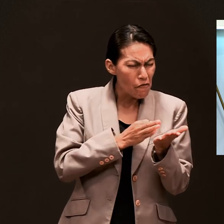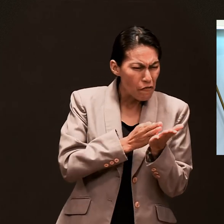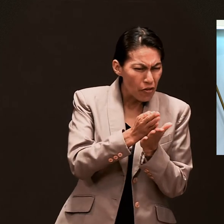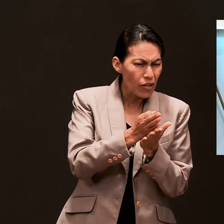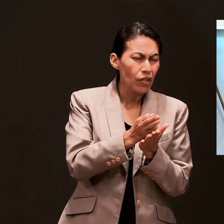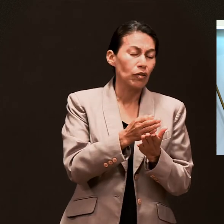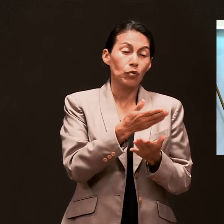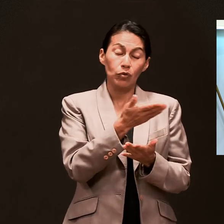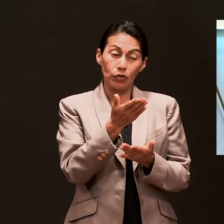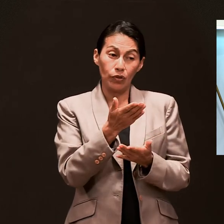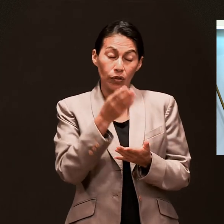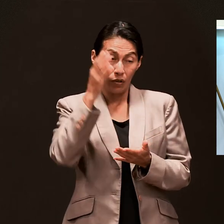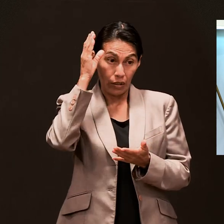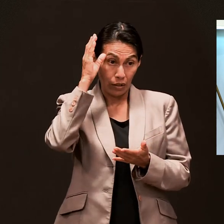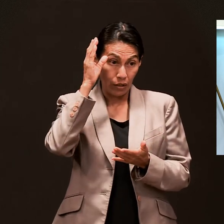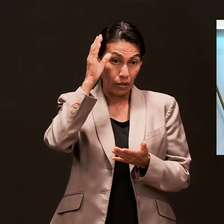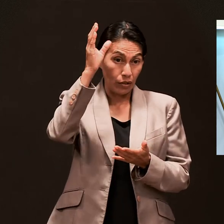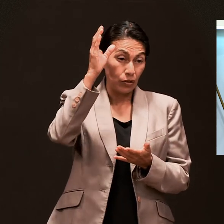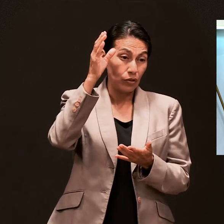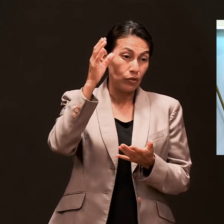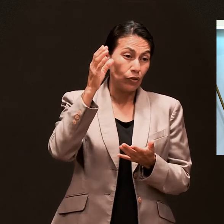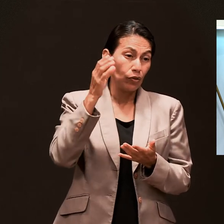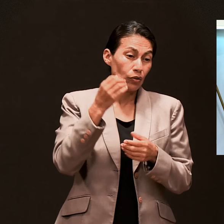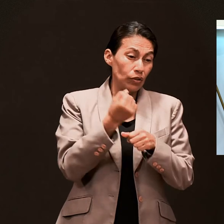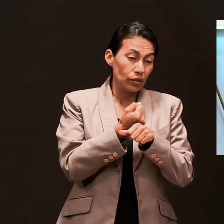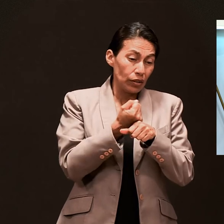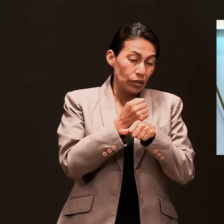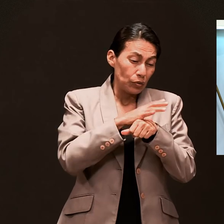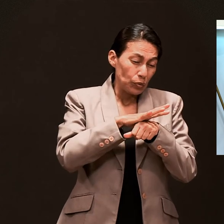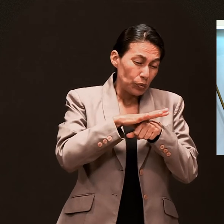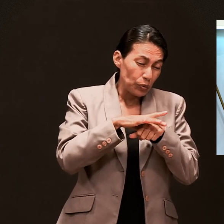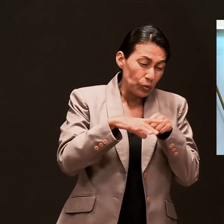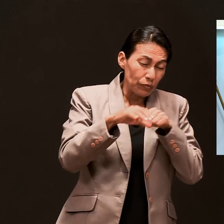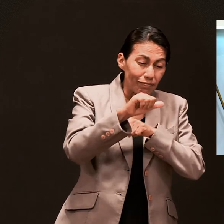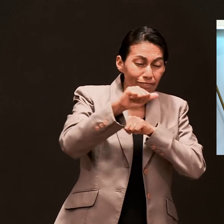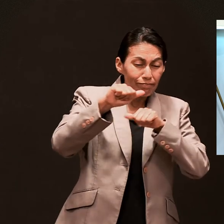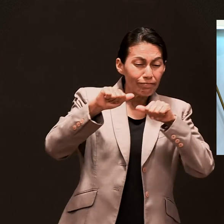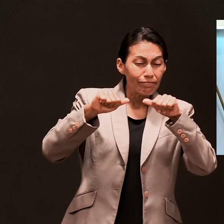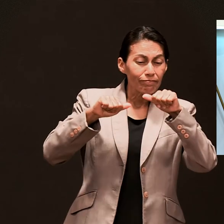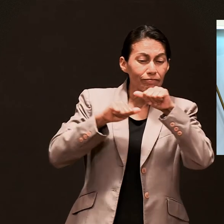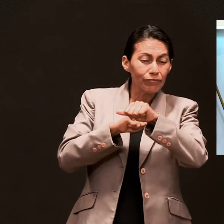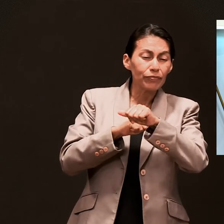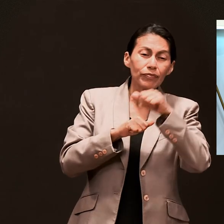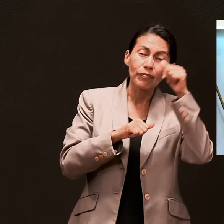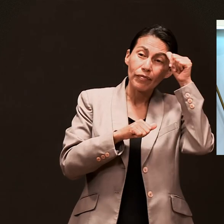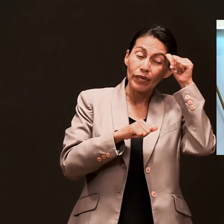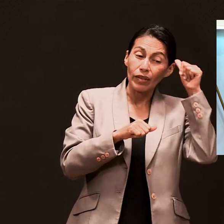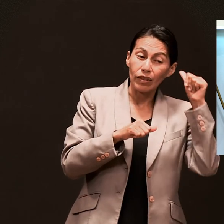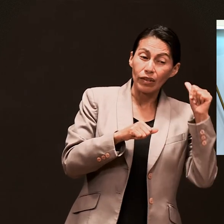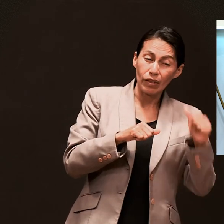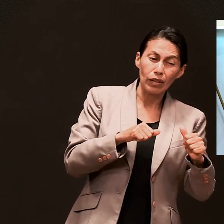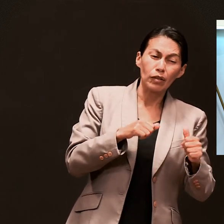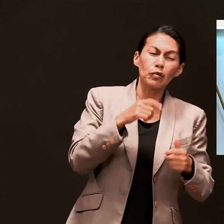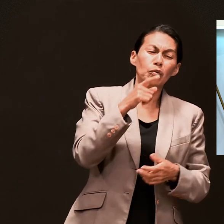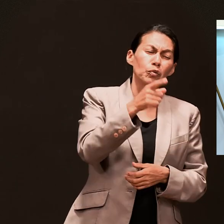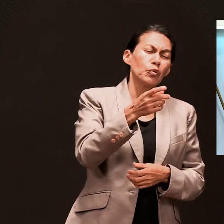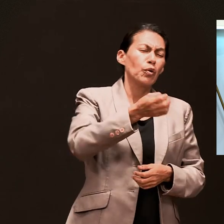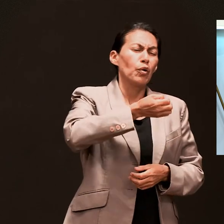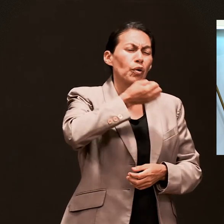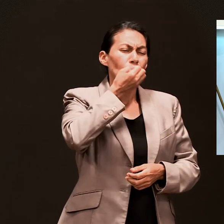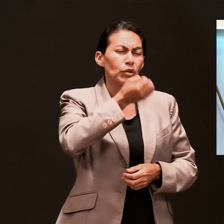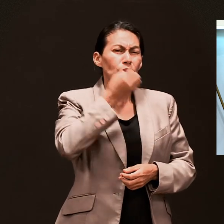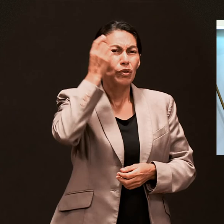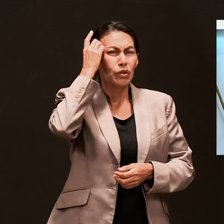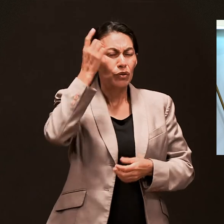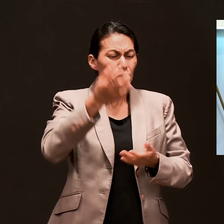cristiano que Cristo compró con su sangre ese privilegio y el mismo intercede delante